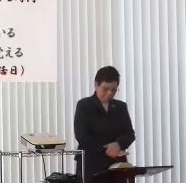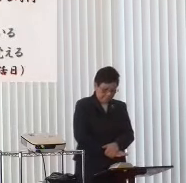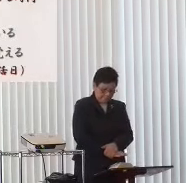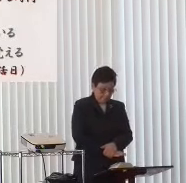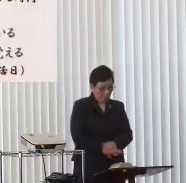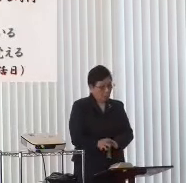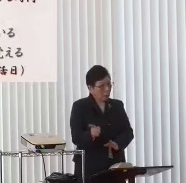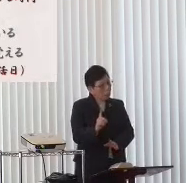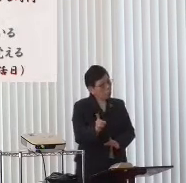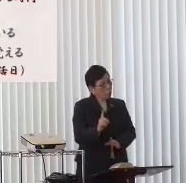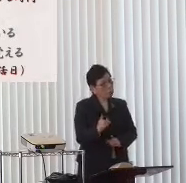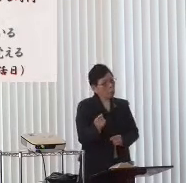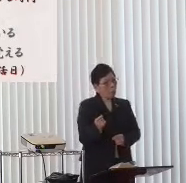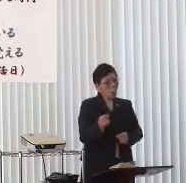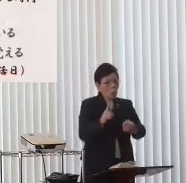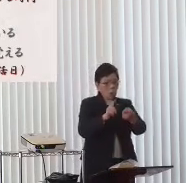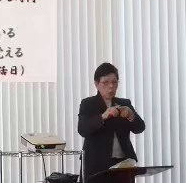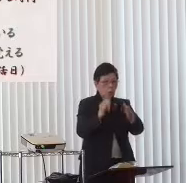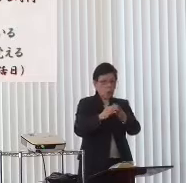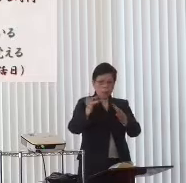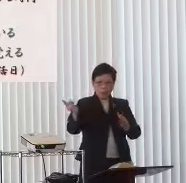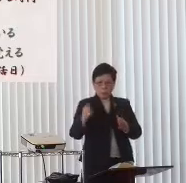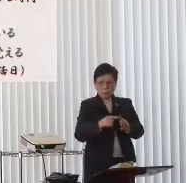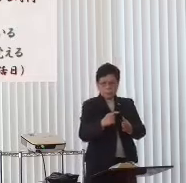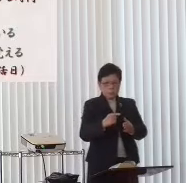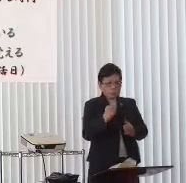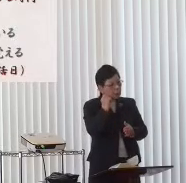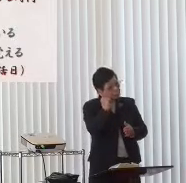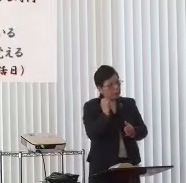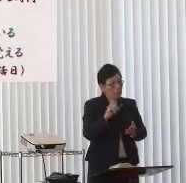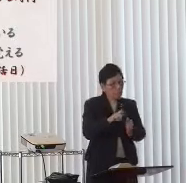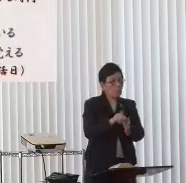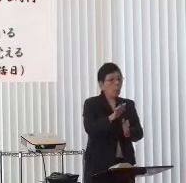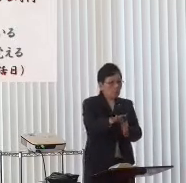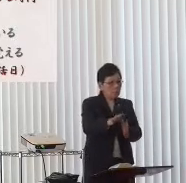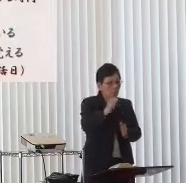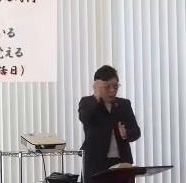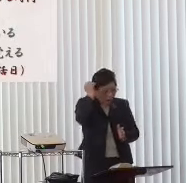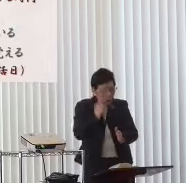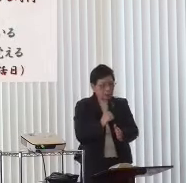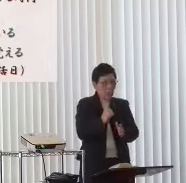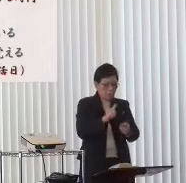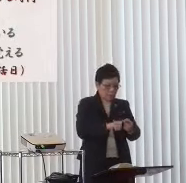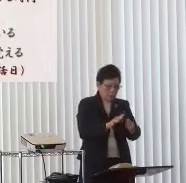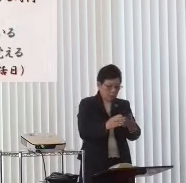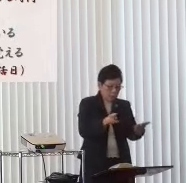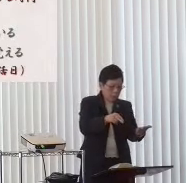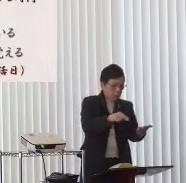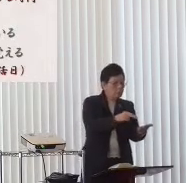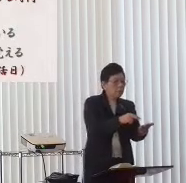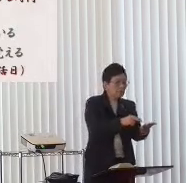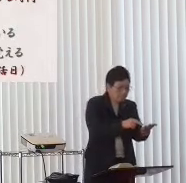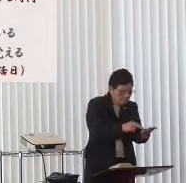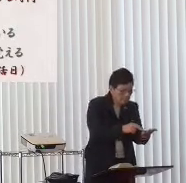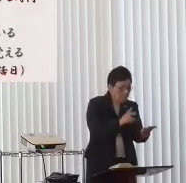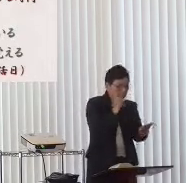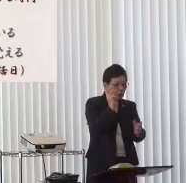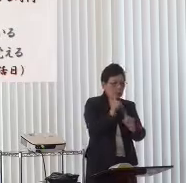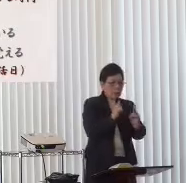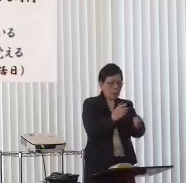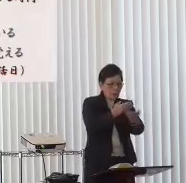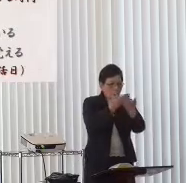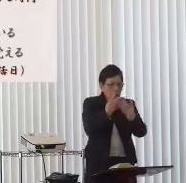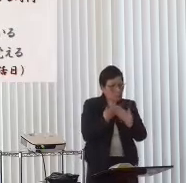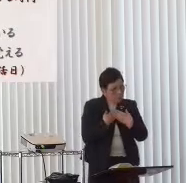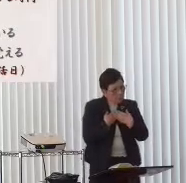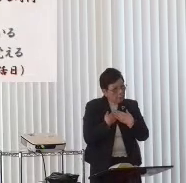どうしても教会に来れなければ、日曜日の朝に必ず聖書を読んで祈ってですね、創造主を覚える。これは神様